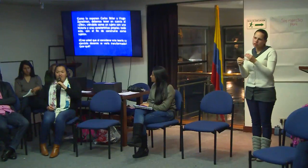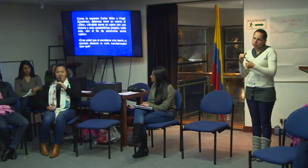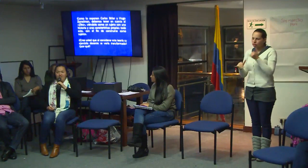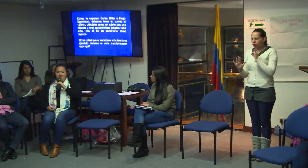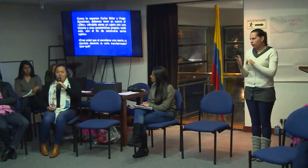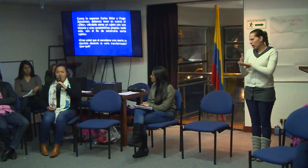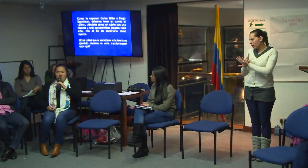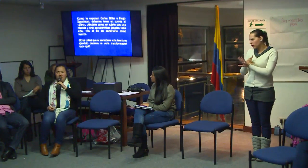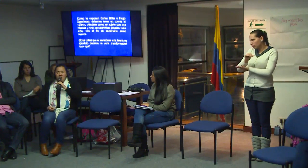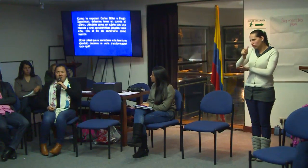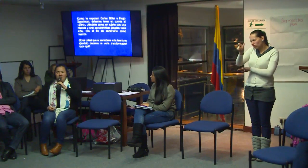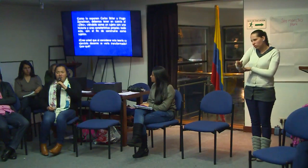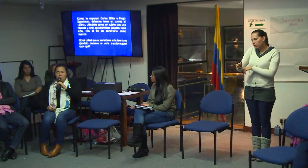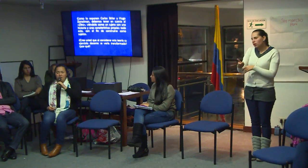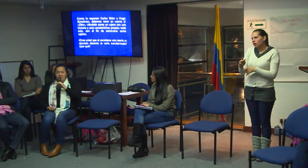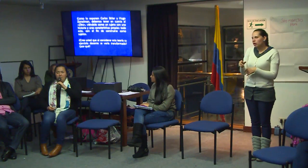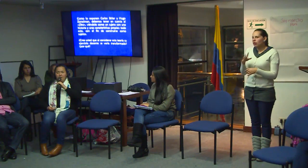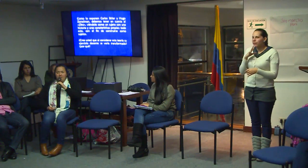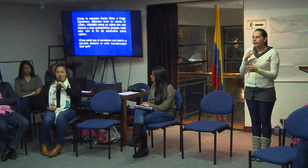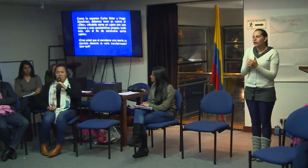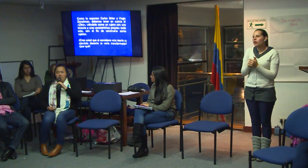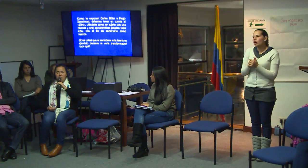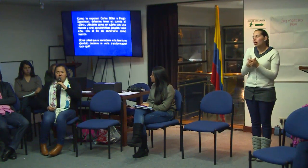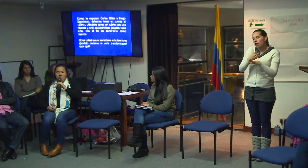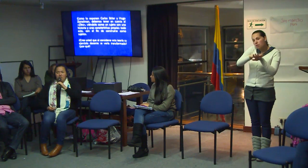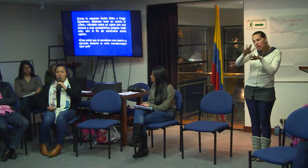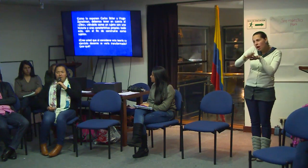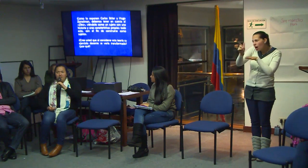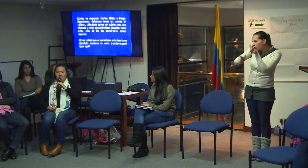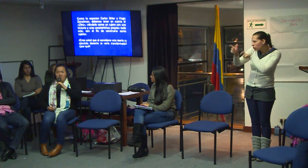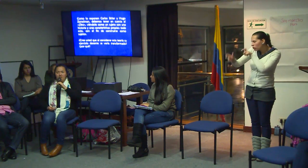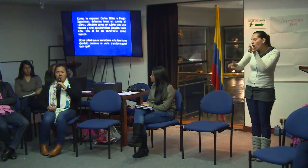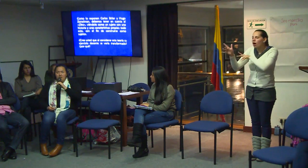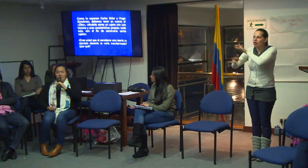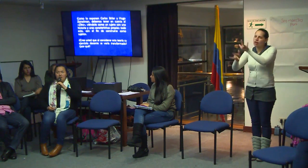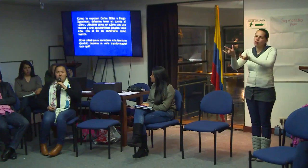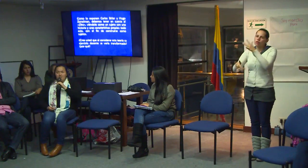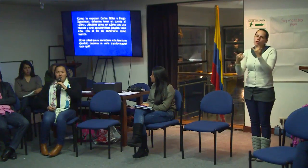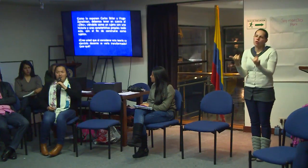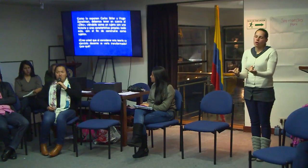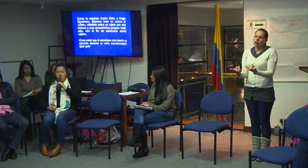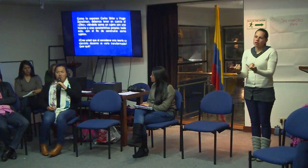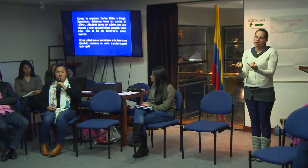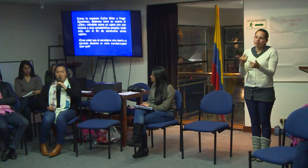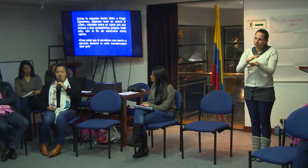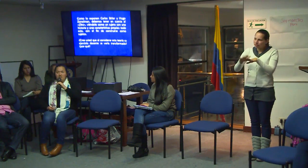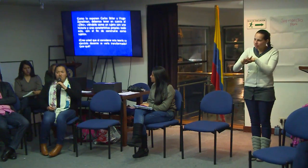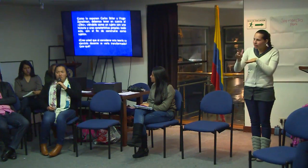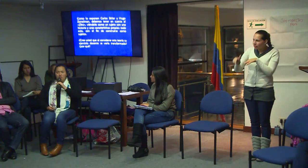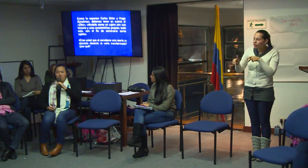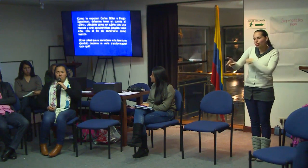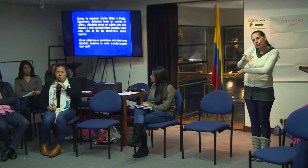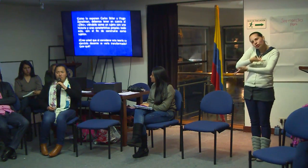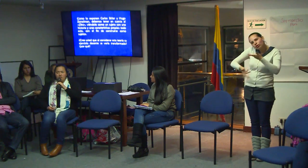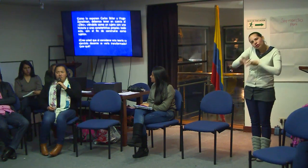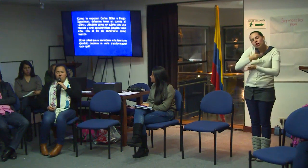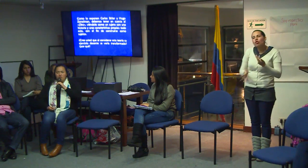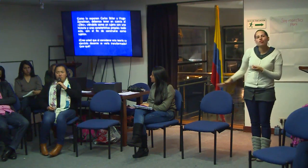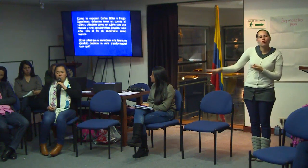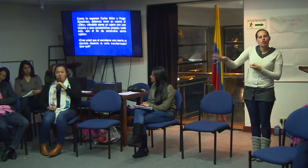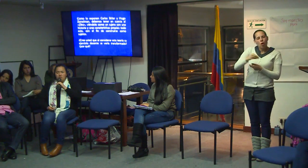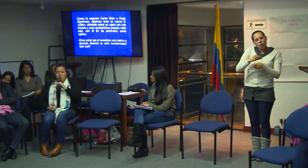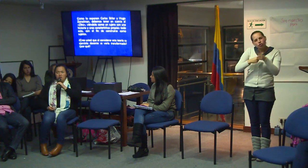palabra, invitar a los participantes, a las personas que nos acompañan hoy. Esta es una socialización que construimos